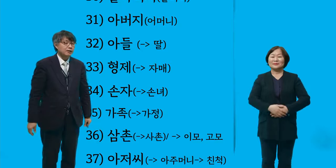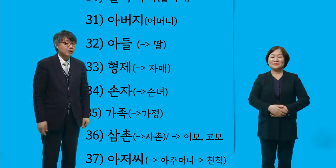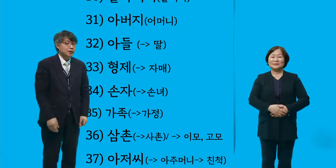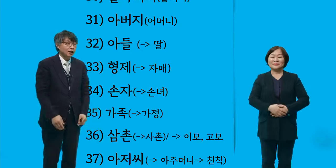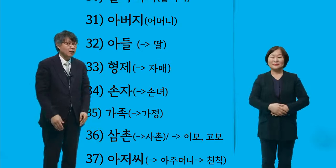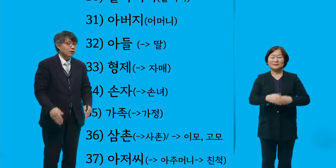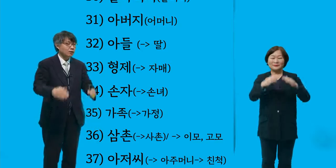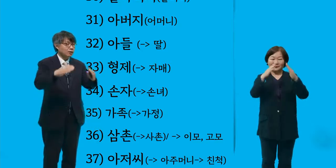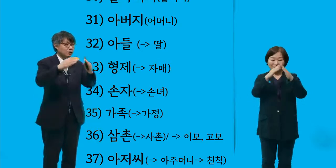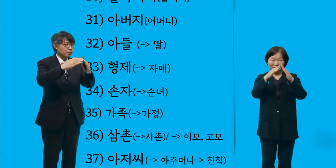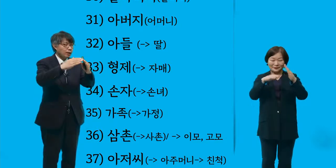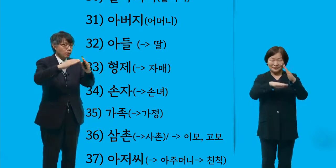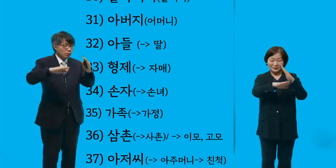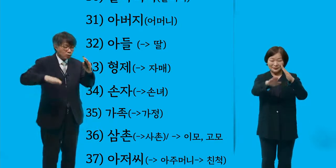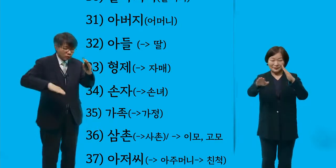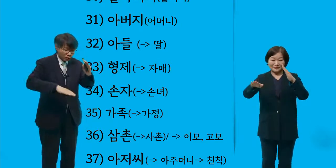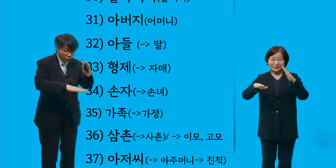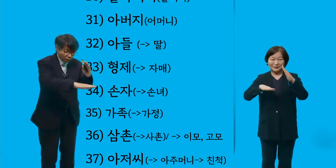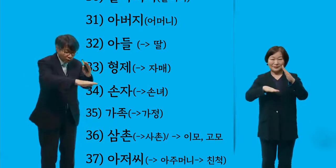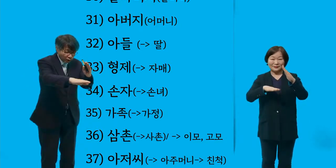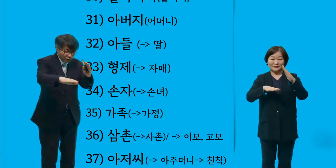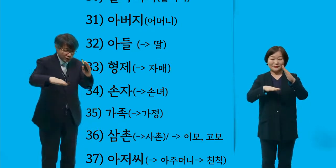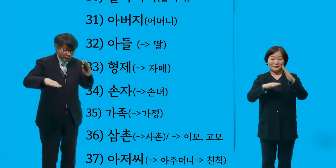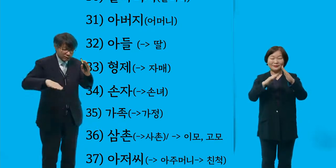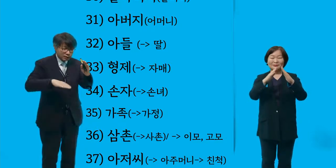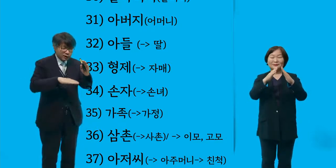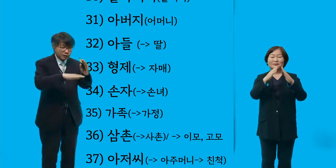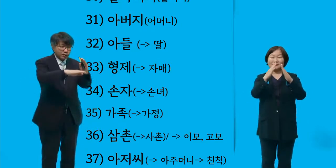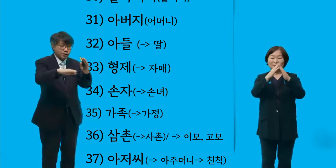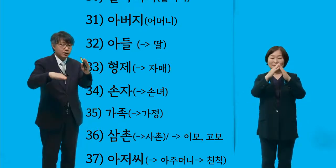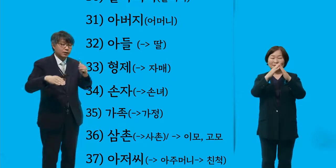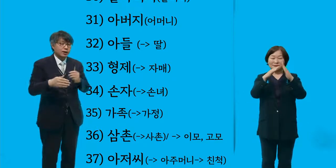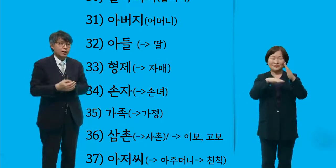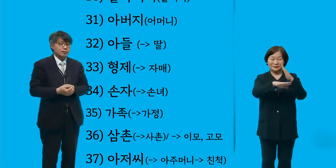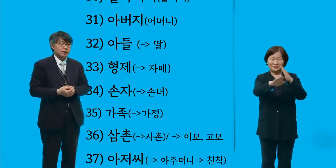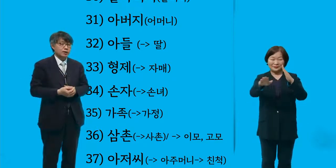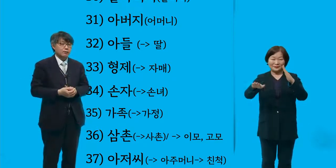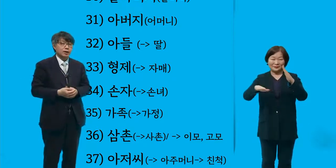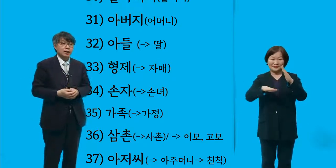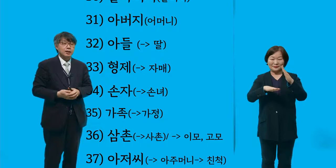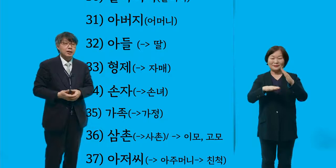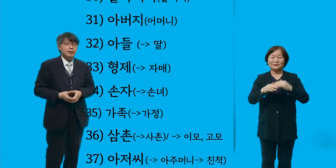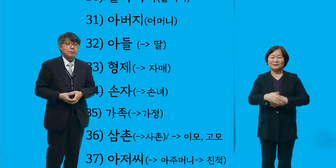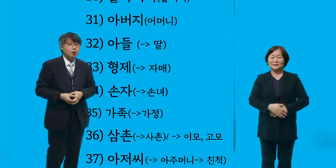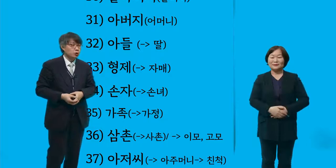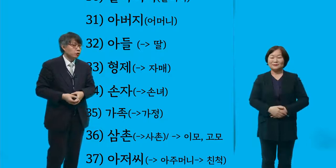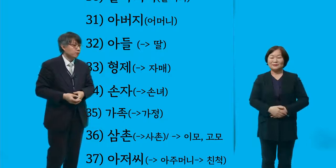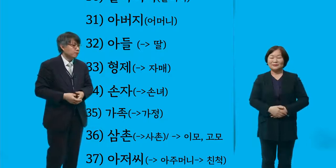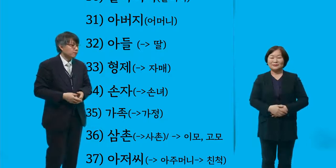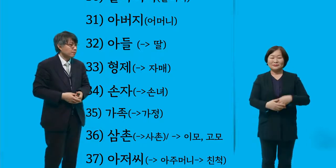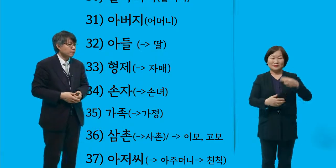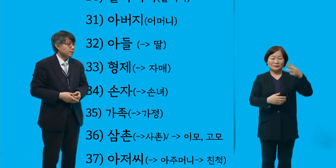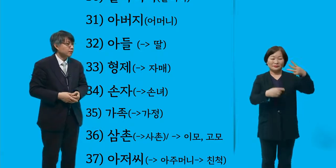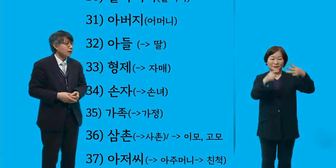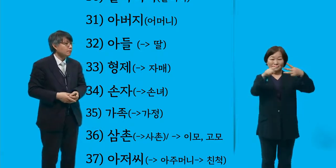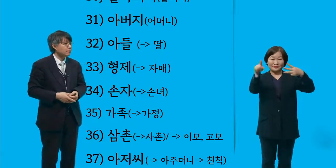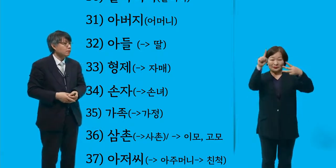어떻게 할까요? 집하고 거기에 모여 있는 사람들 가정 이렇게 생각하시면 되겠습니다. 삼촌,